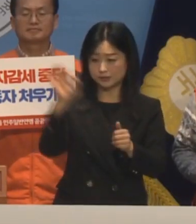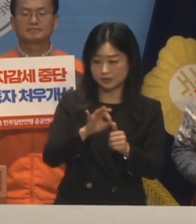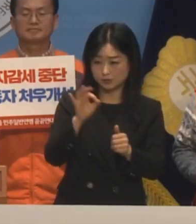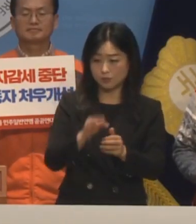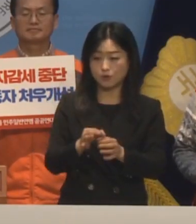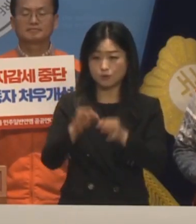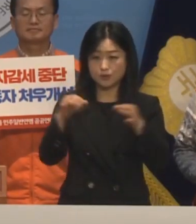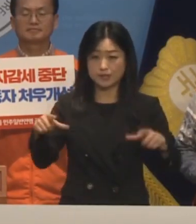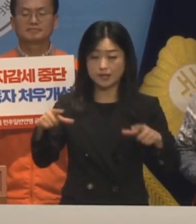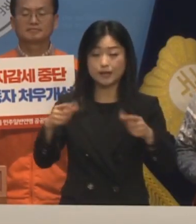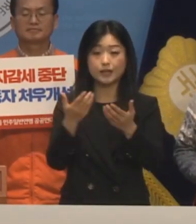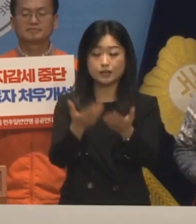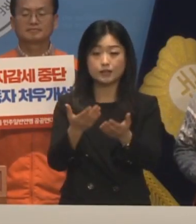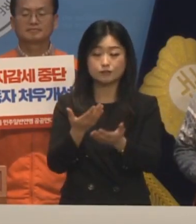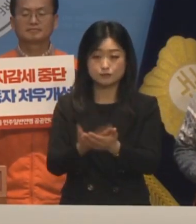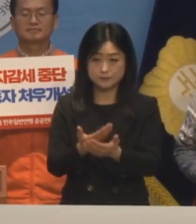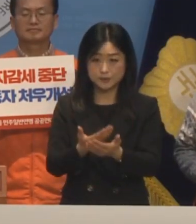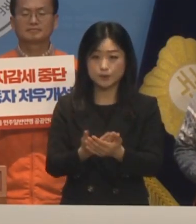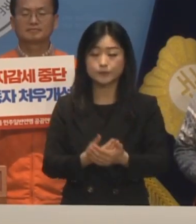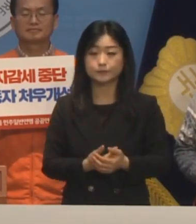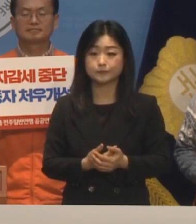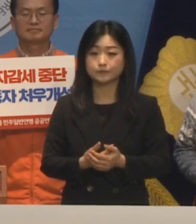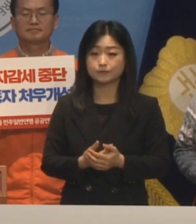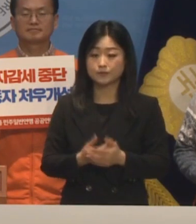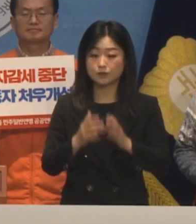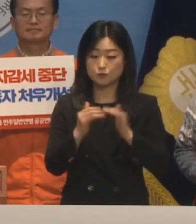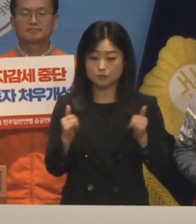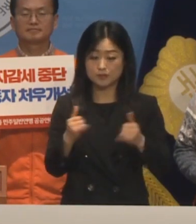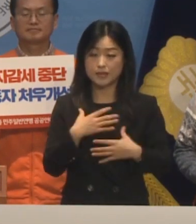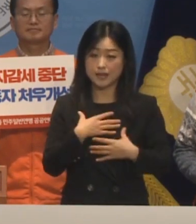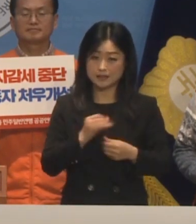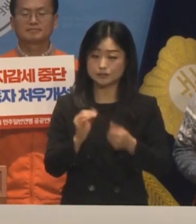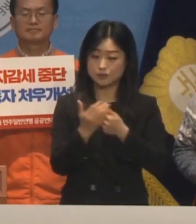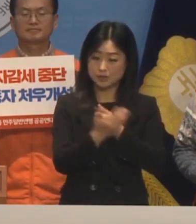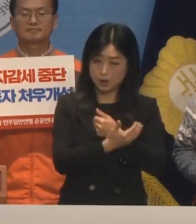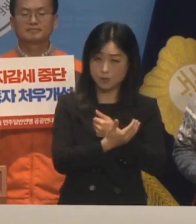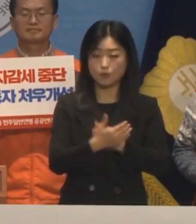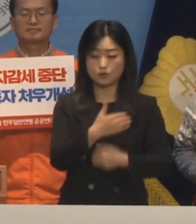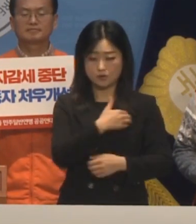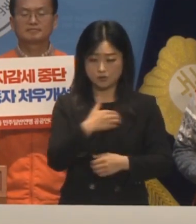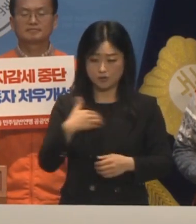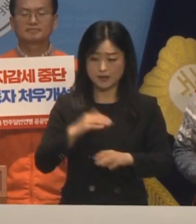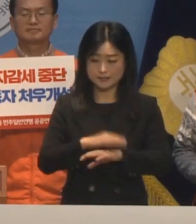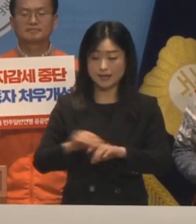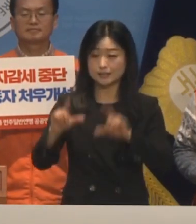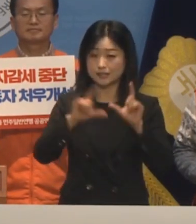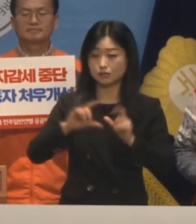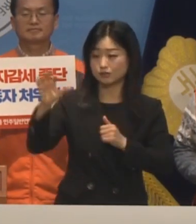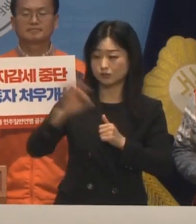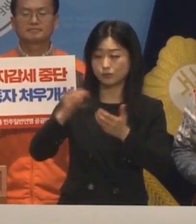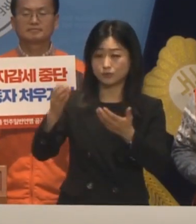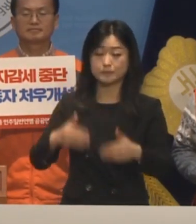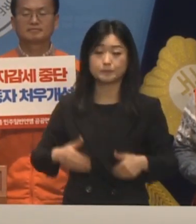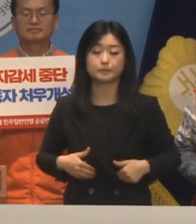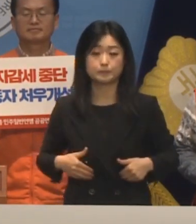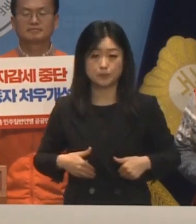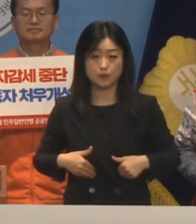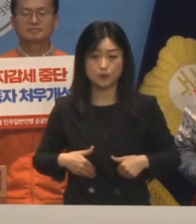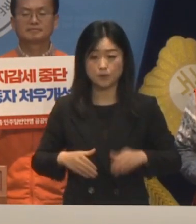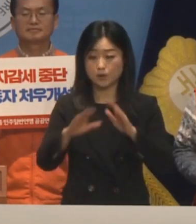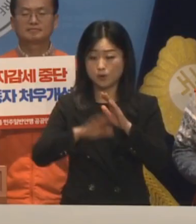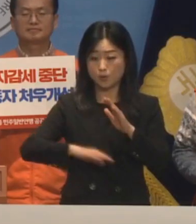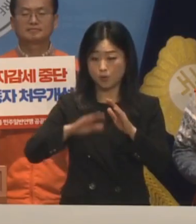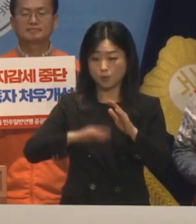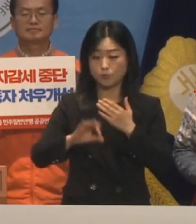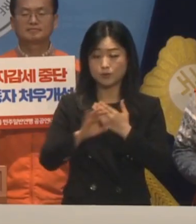요청드립니다. 국가의 책임은 국민이 풍요롭고 안전하게 살 수 있도록 하는 것이 제1의 임무라고 생각합니다.